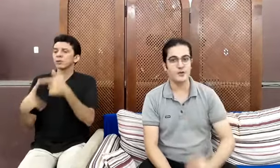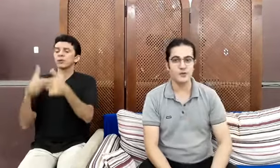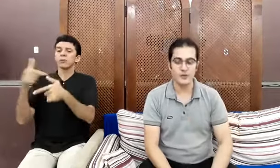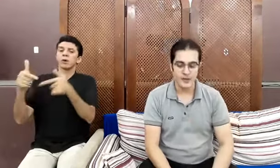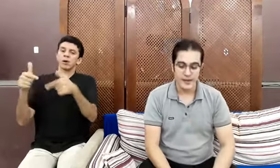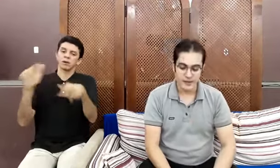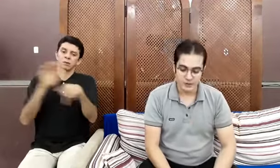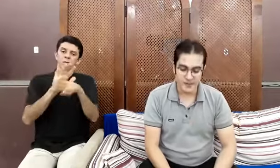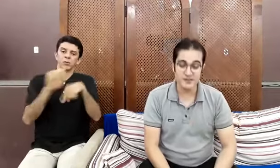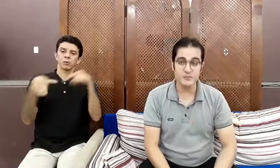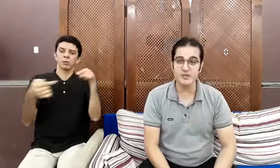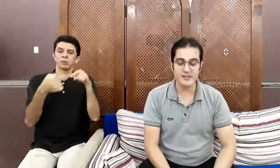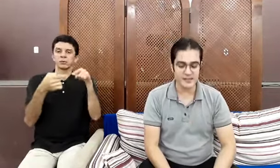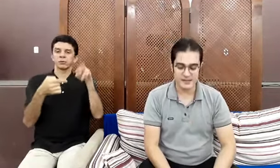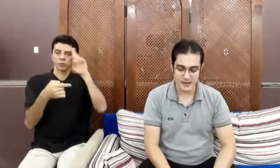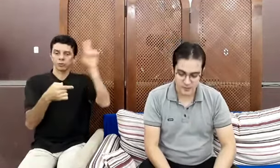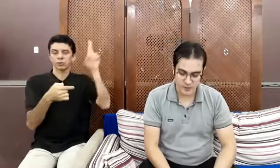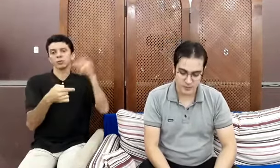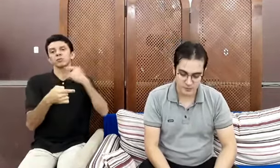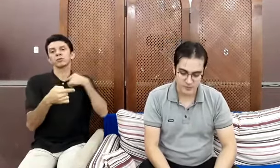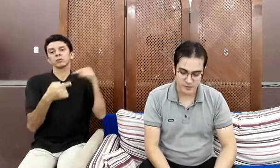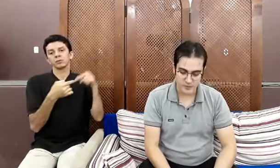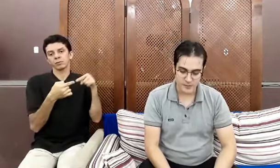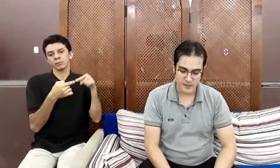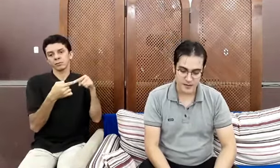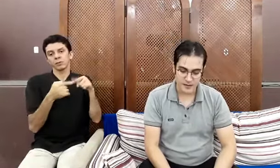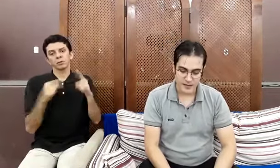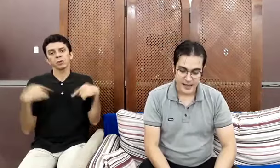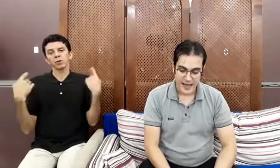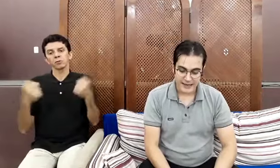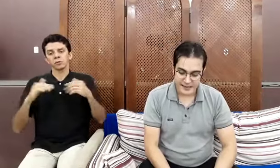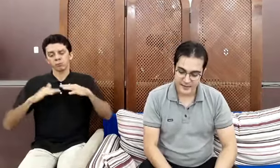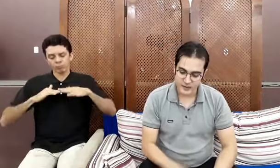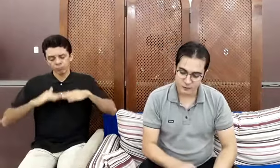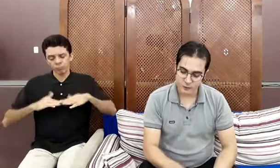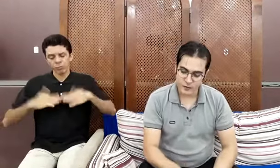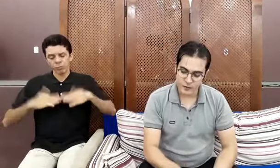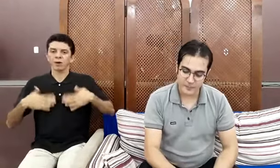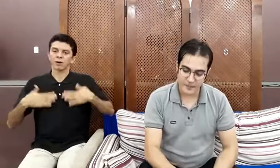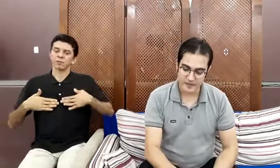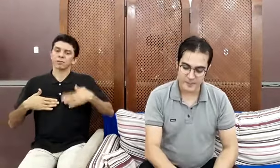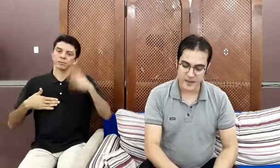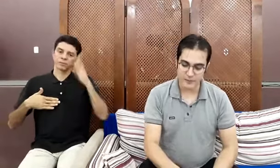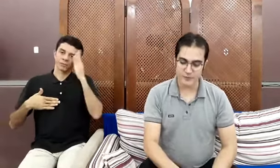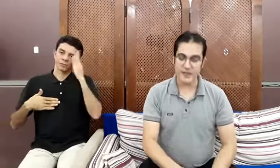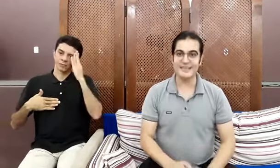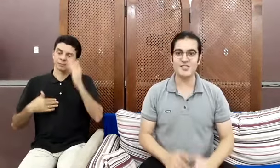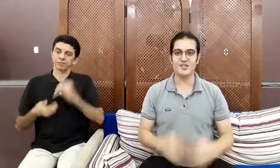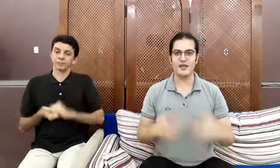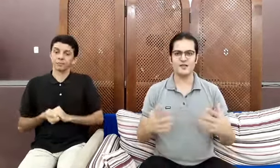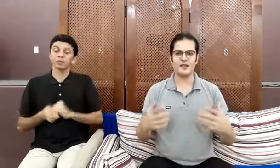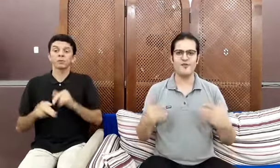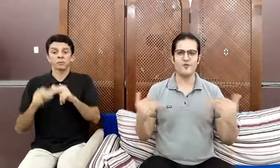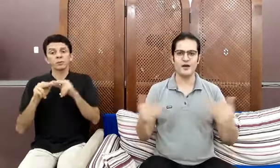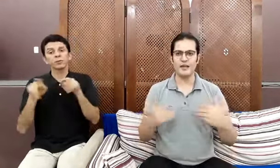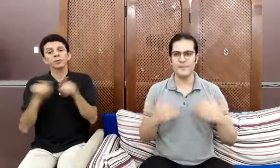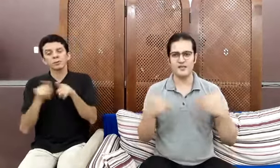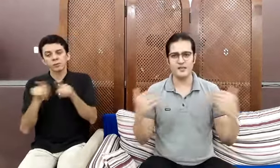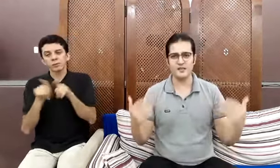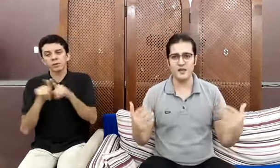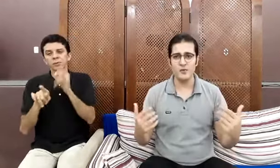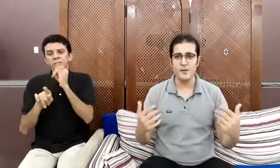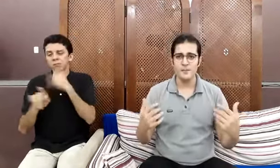do Senhor. E nós precisamos descansar nisso, irmãos. É diante disso que nós percebemos que a tristeza da fuga,